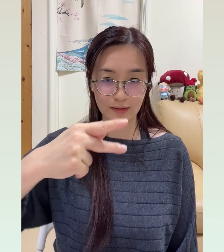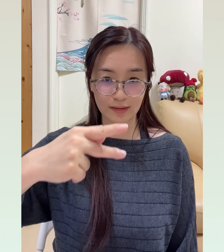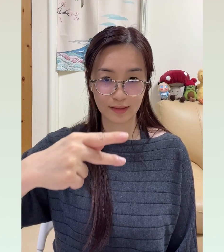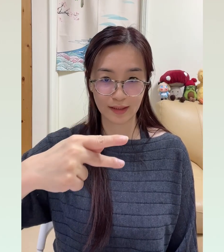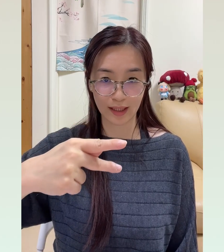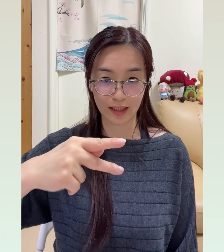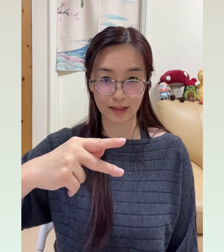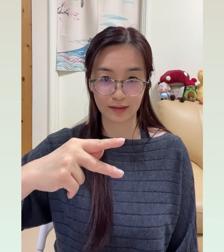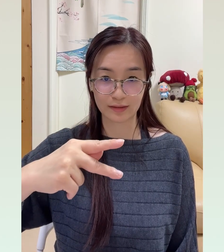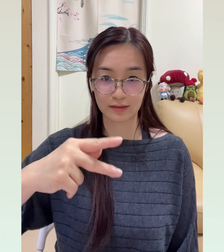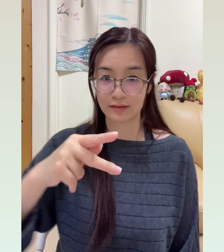K